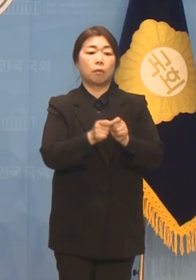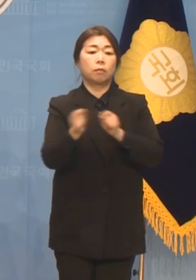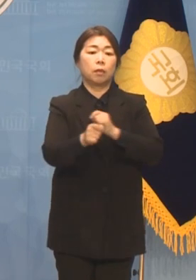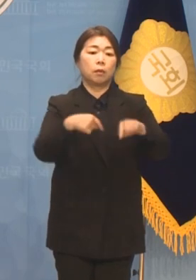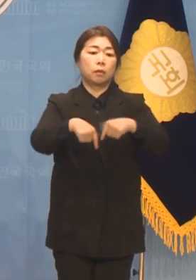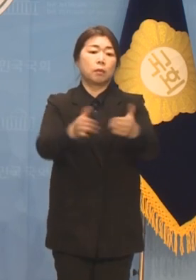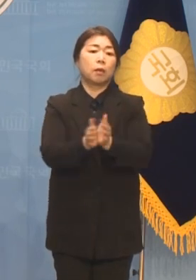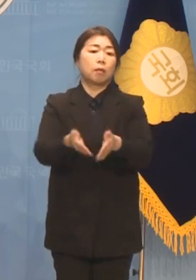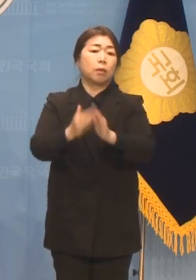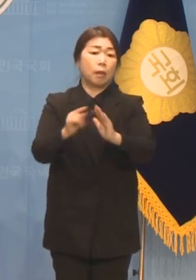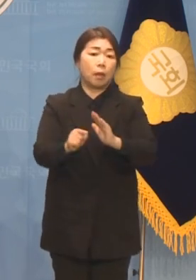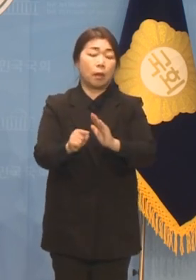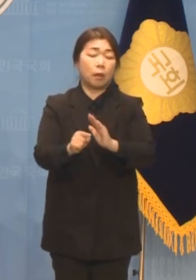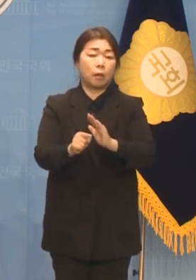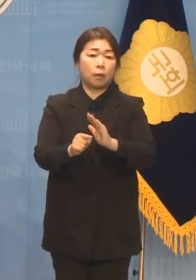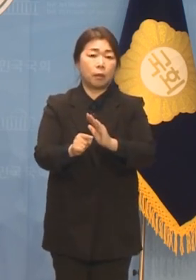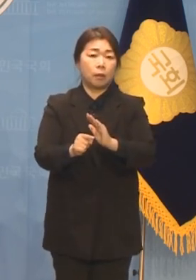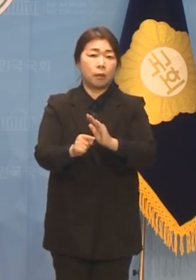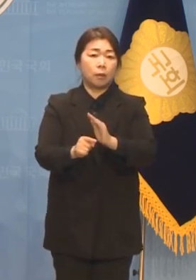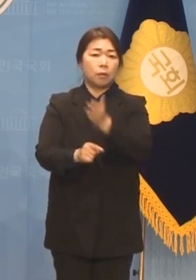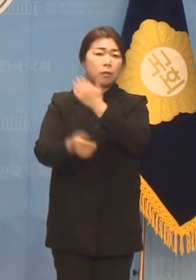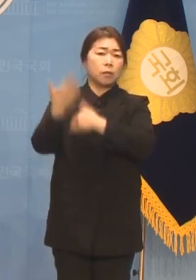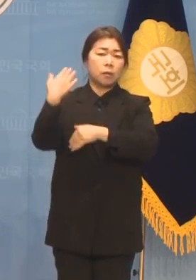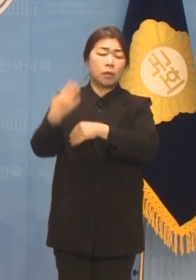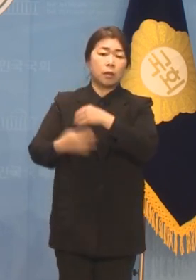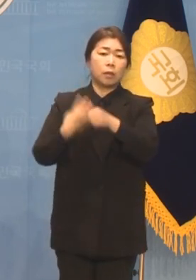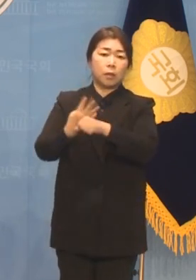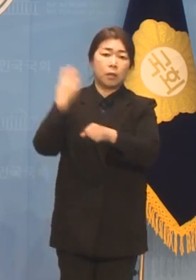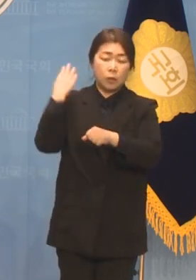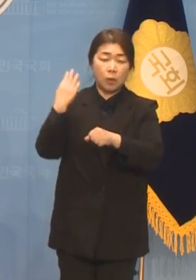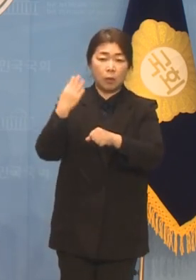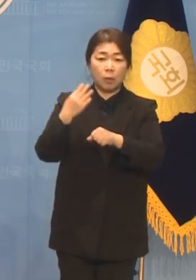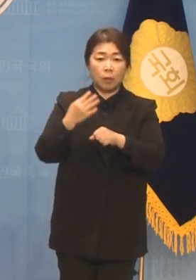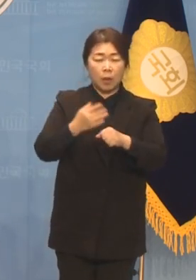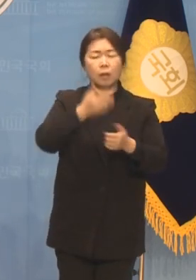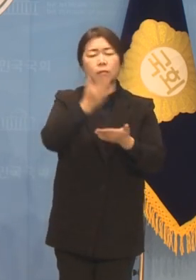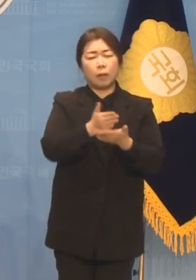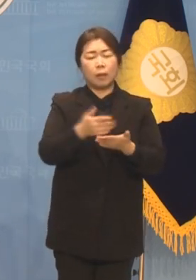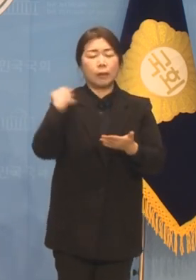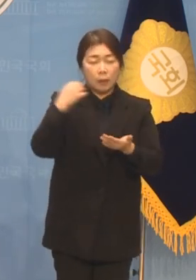또다시 망가뜨리겠다고 공언하는 이들이 과연 누구입니까?